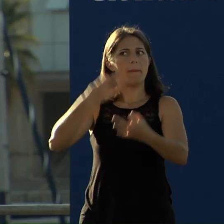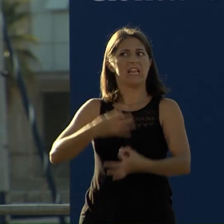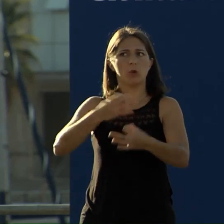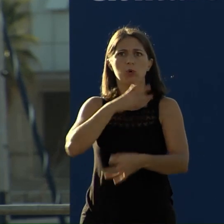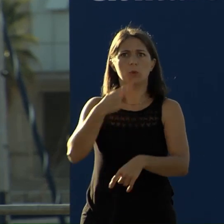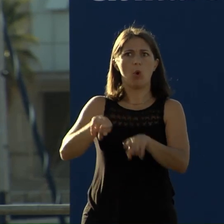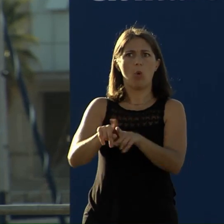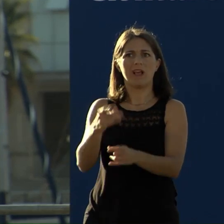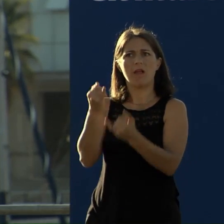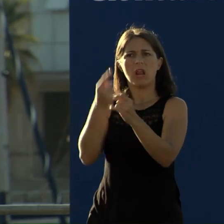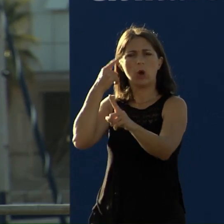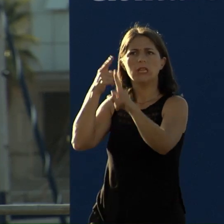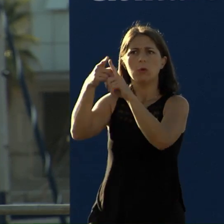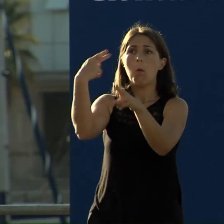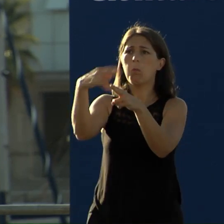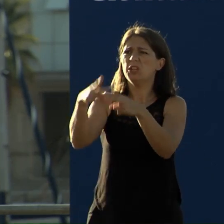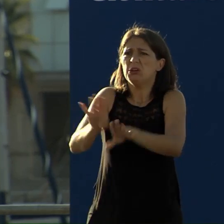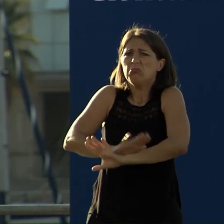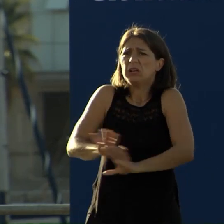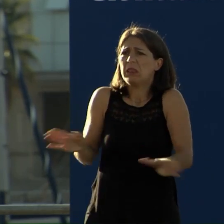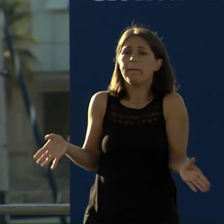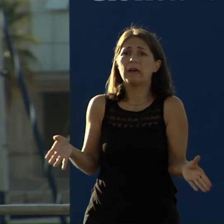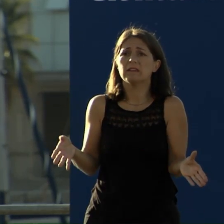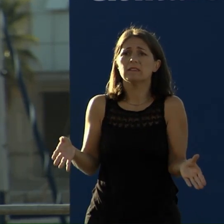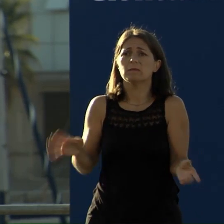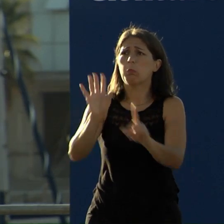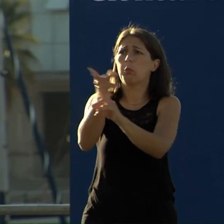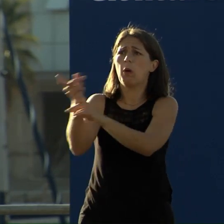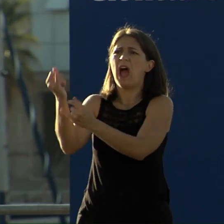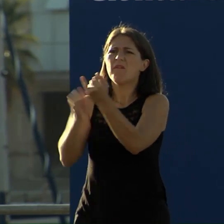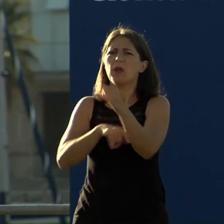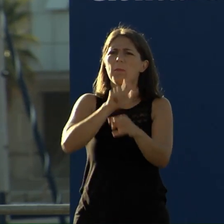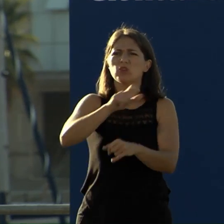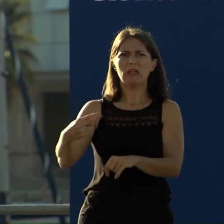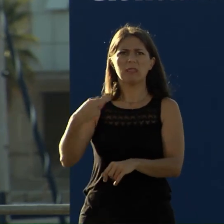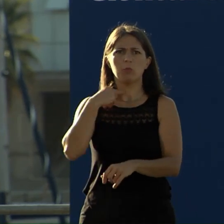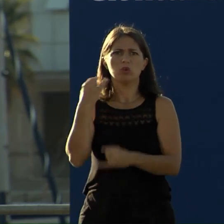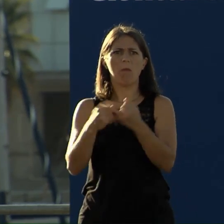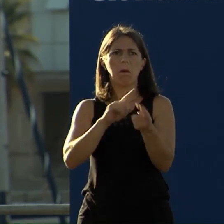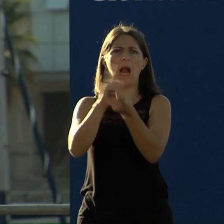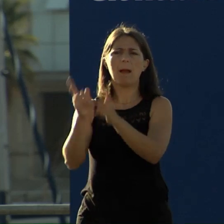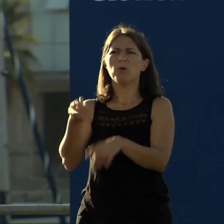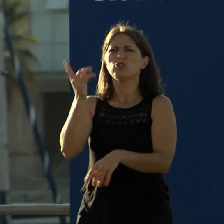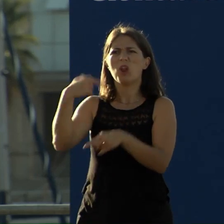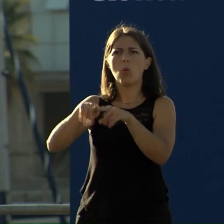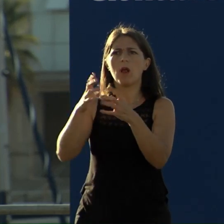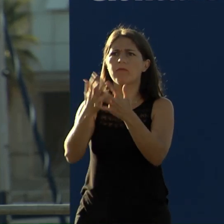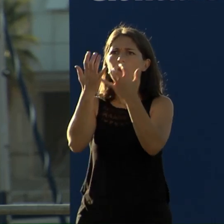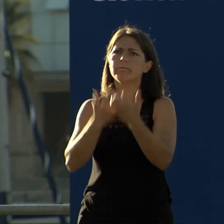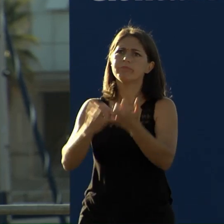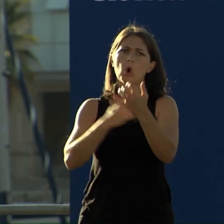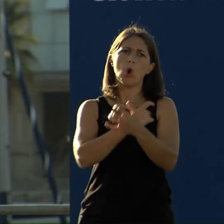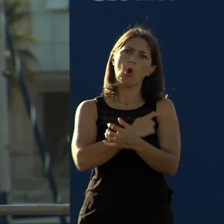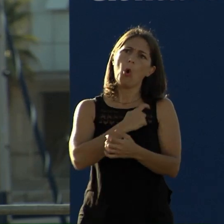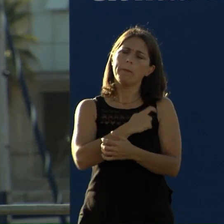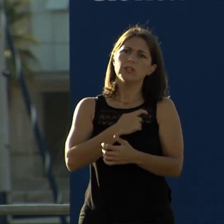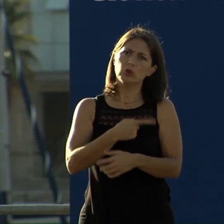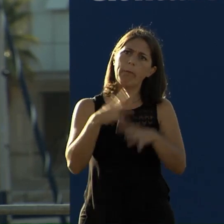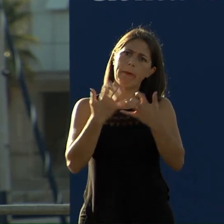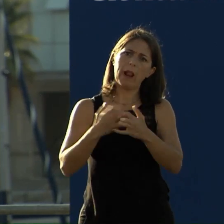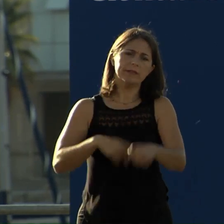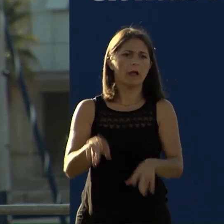convierte en un objetivo político en sí mismo. Los diputados del cambio no tienen que estar solo para estar en comisiones parlamentarias.